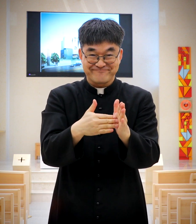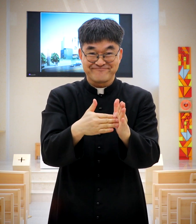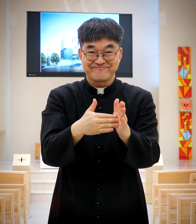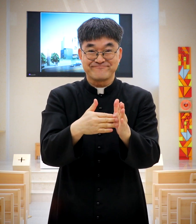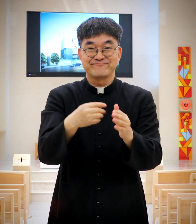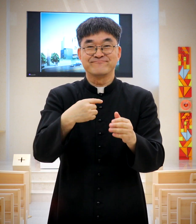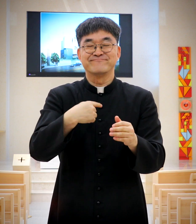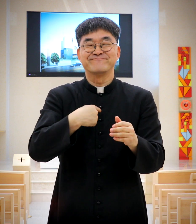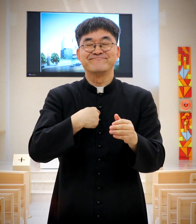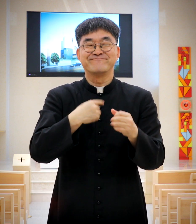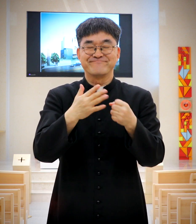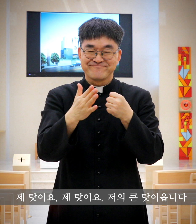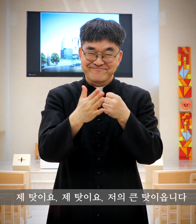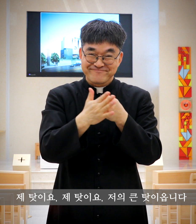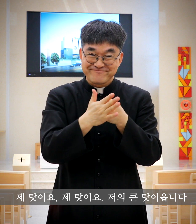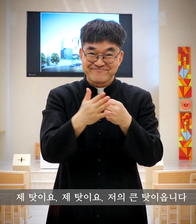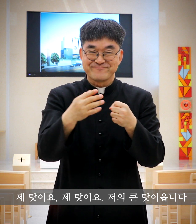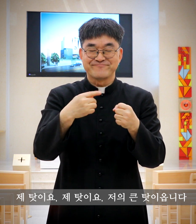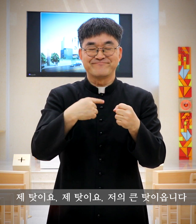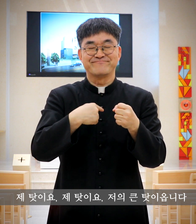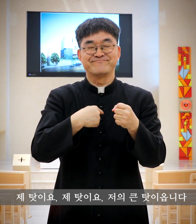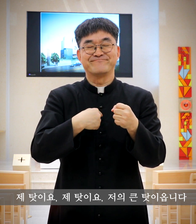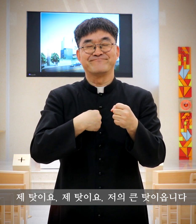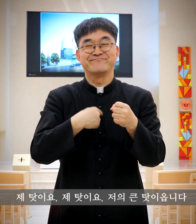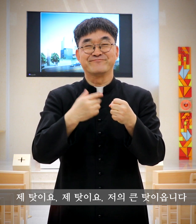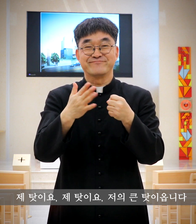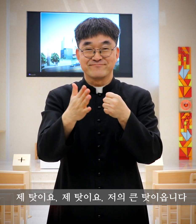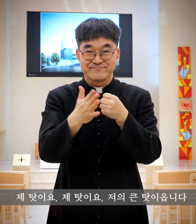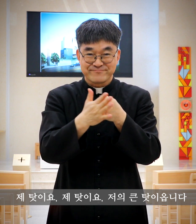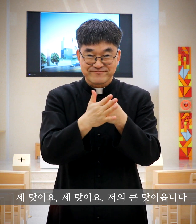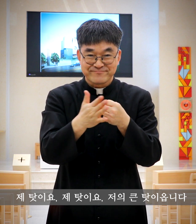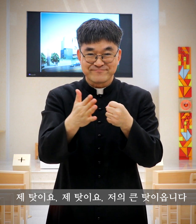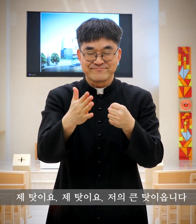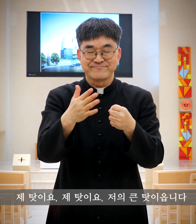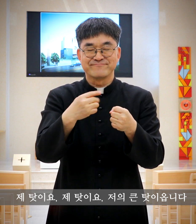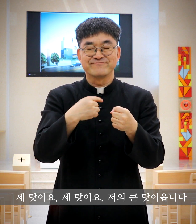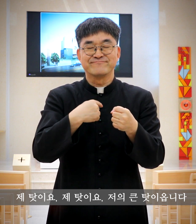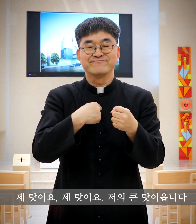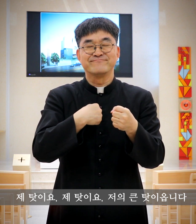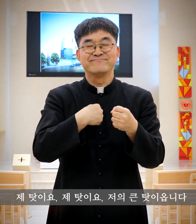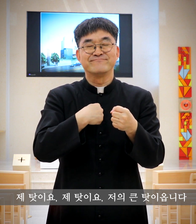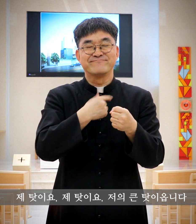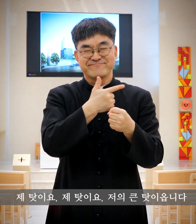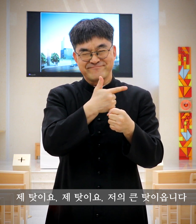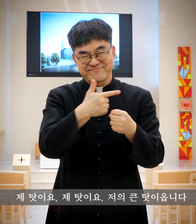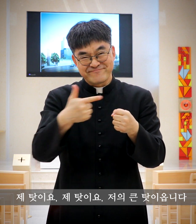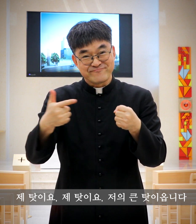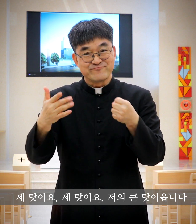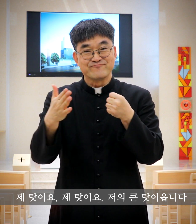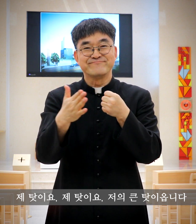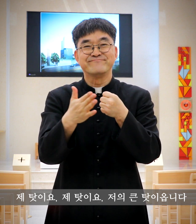제 타시오 제 타시오 저의 큰 타시오입니다.